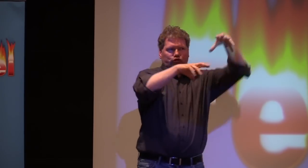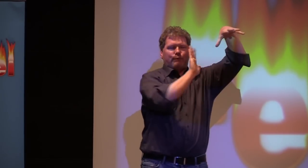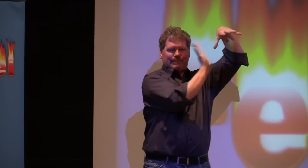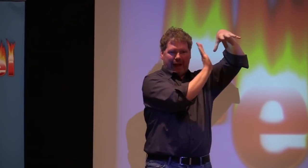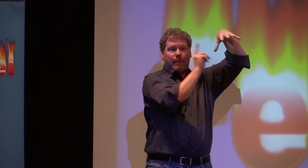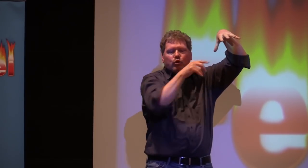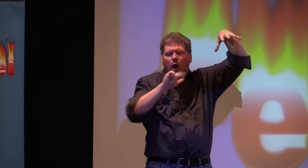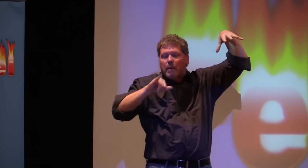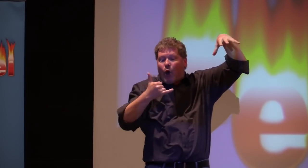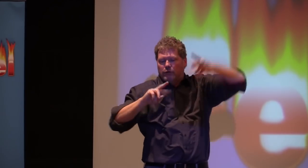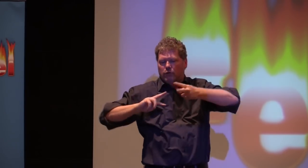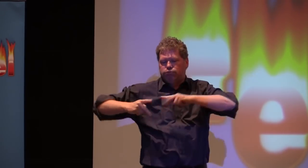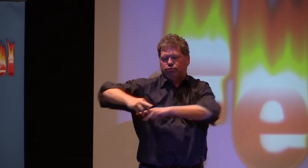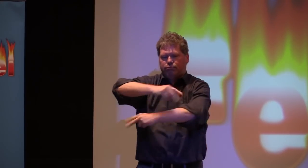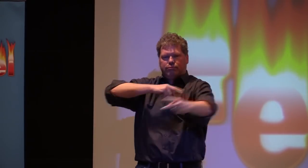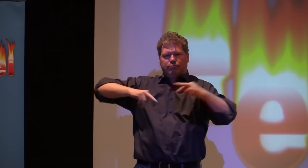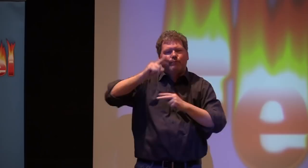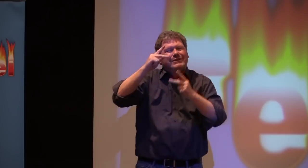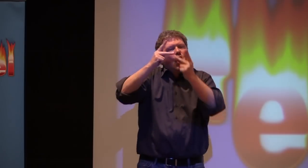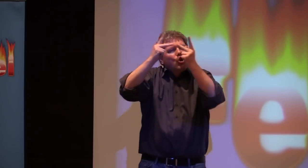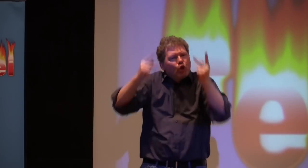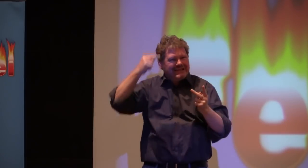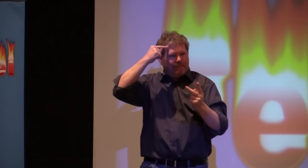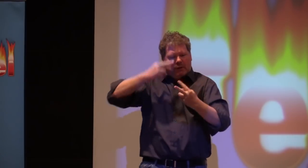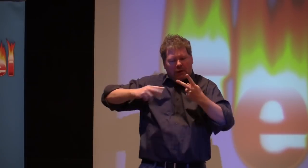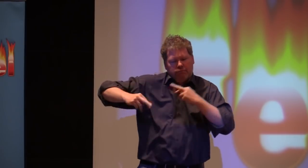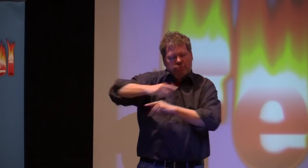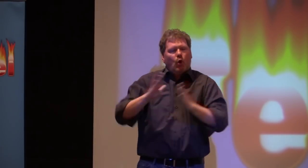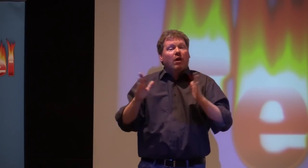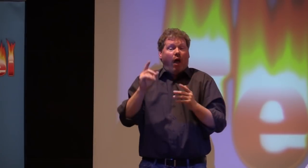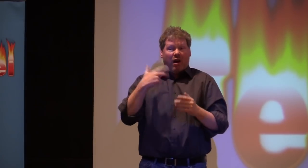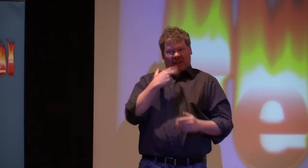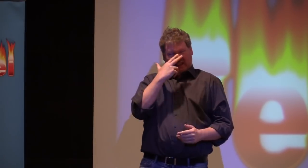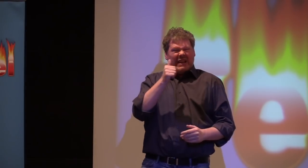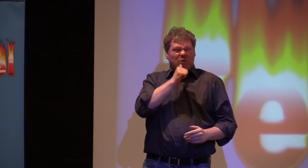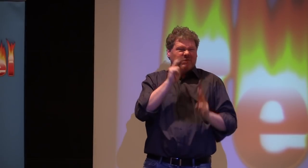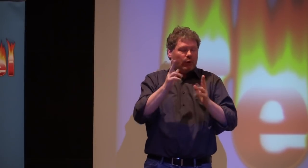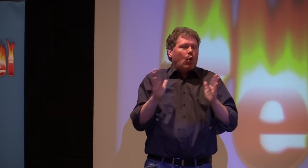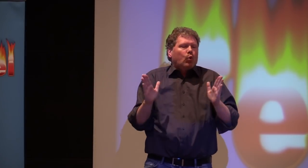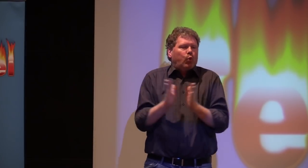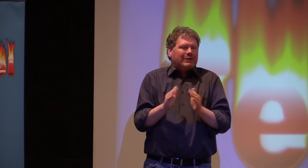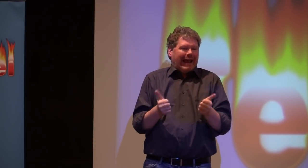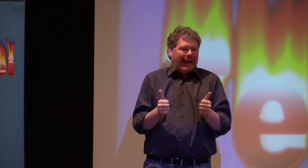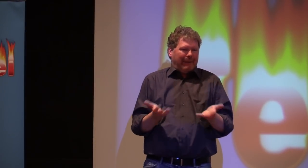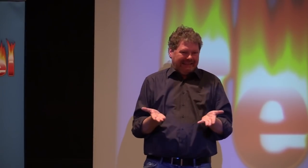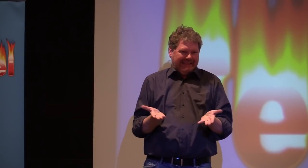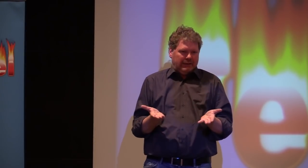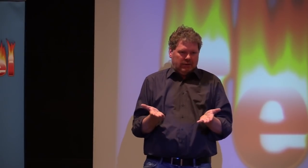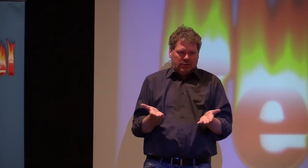Naja, und dann natürlich klar, es ist schon so, dass die Ehrenamtstätigkeit sehr kurzweilig ist. Es wird ja auch in den Vereinen ganz viel